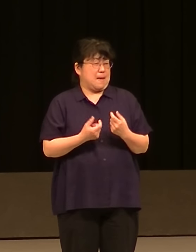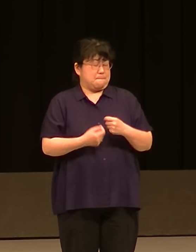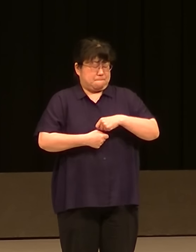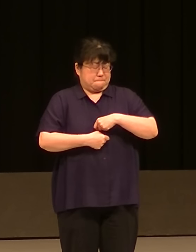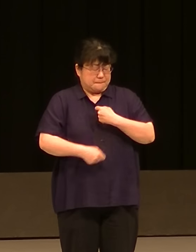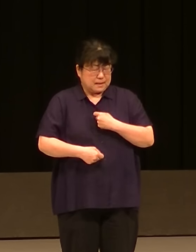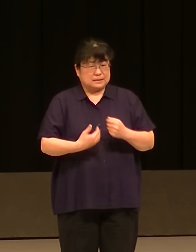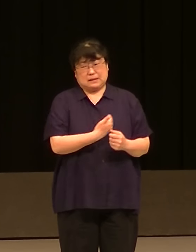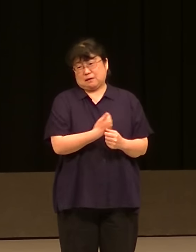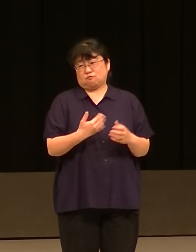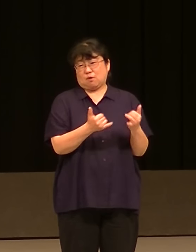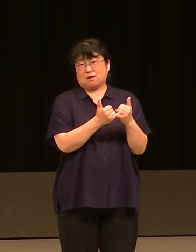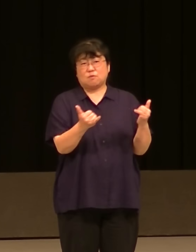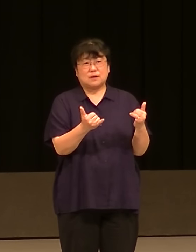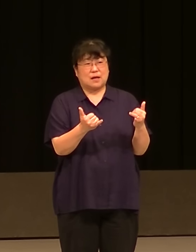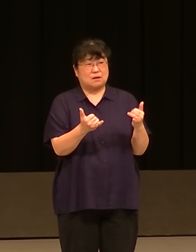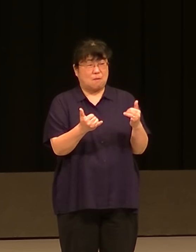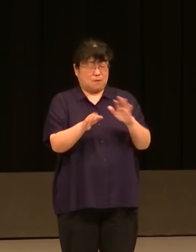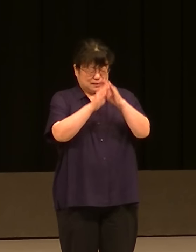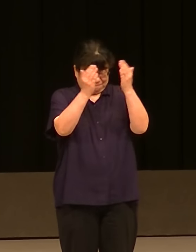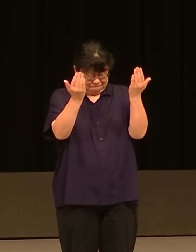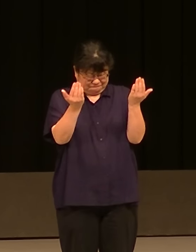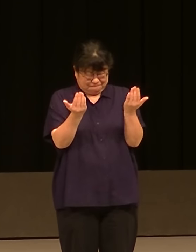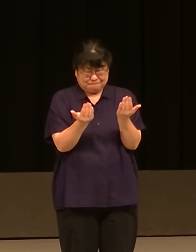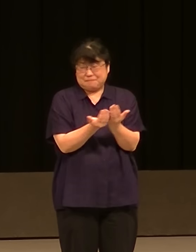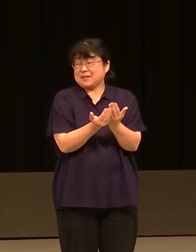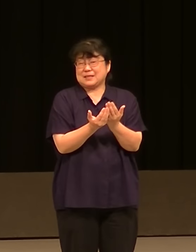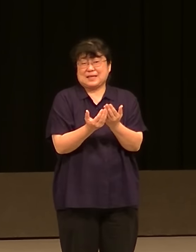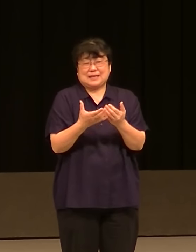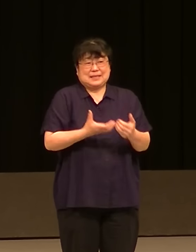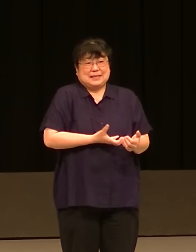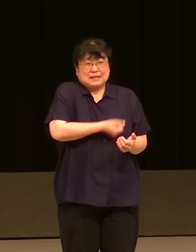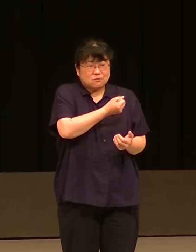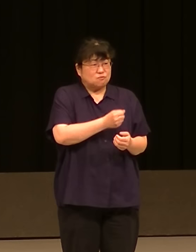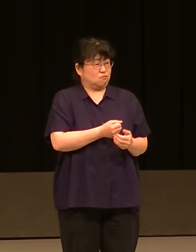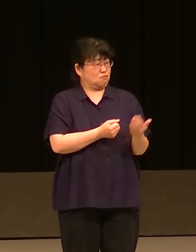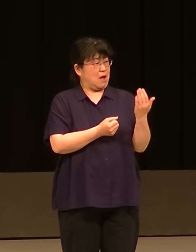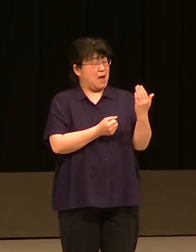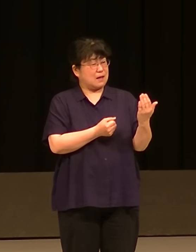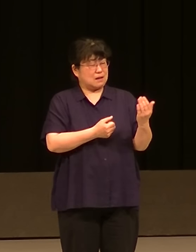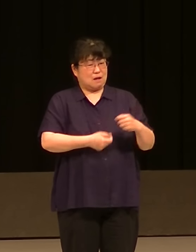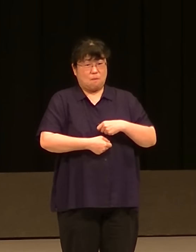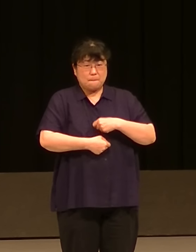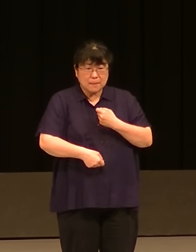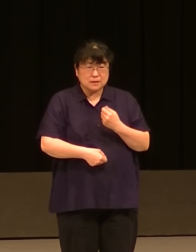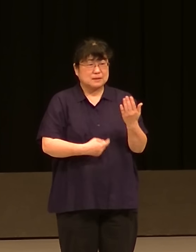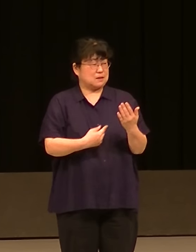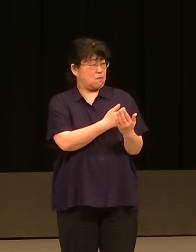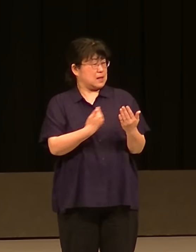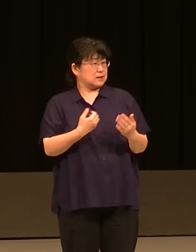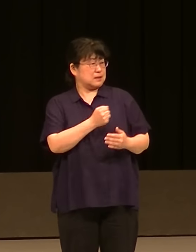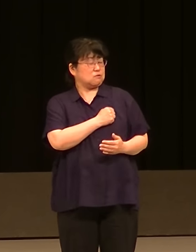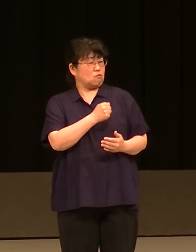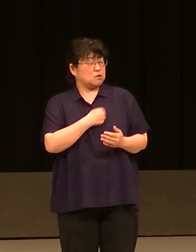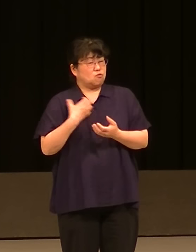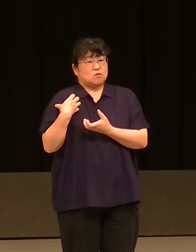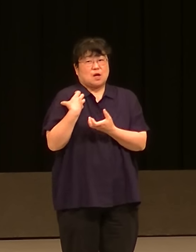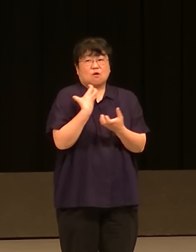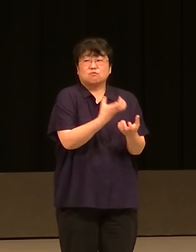人だ、人々だということを全面的に信頼して、その相手の真っ当さに我が命を託